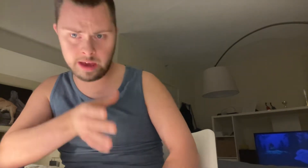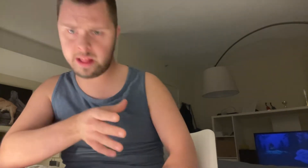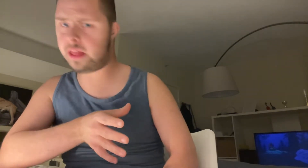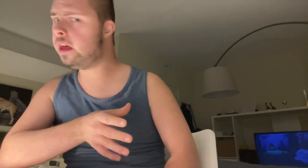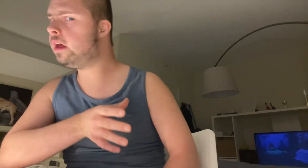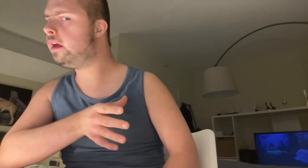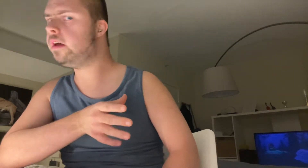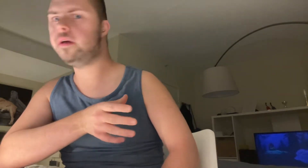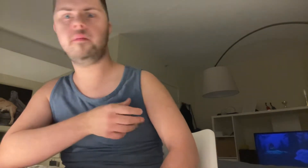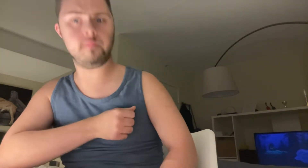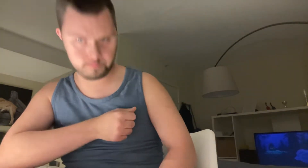Hivid.